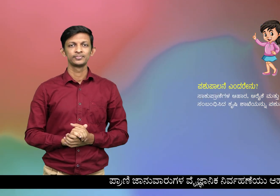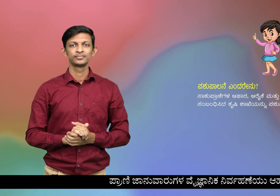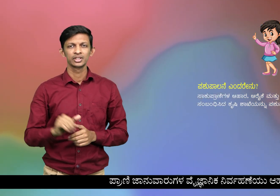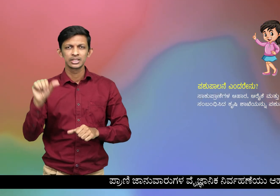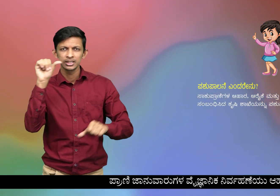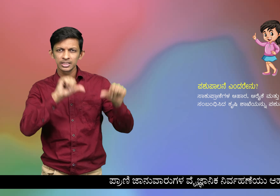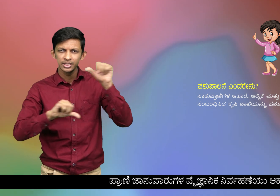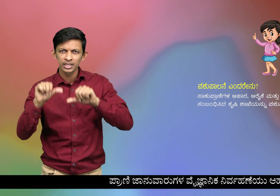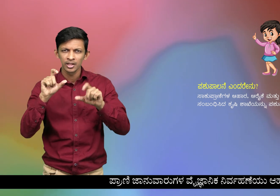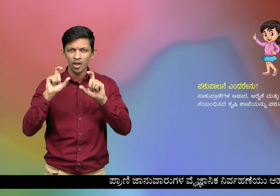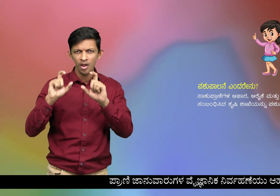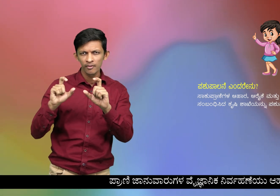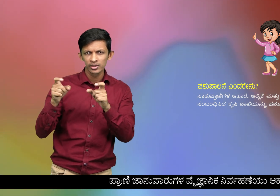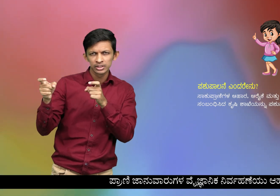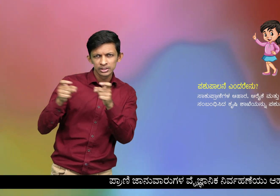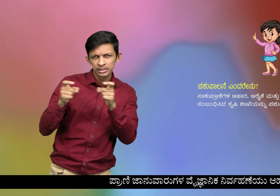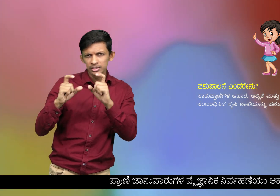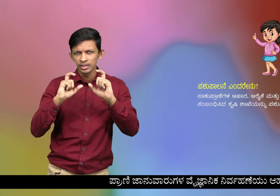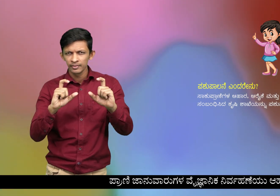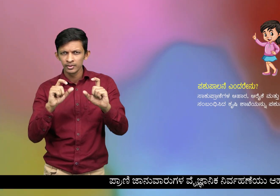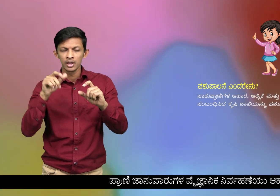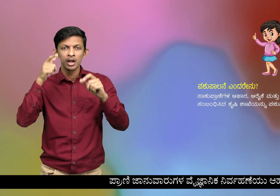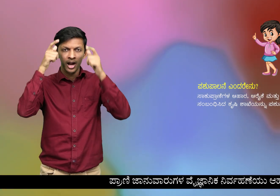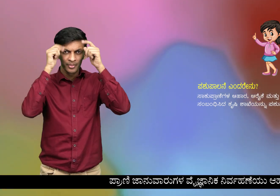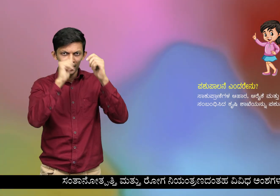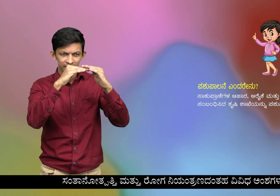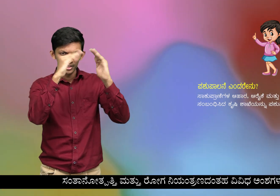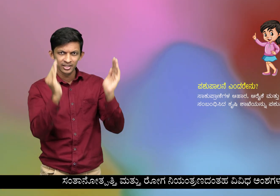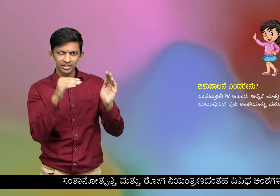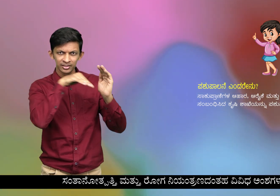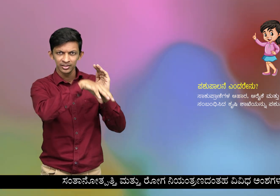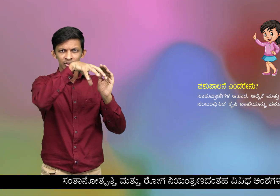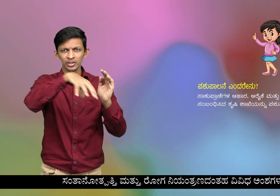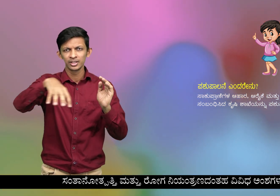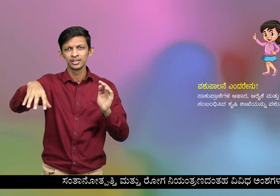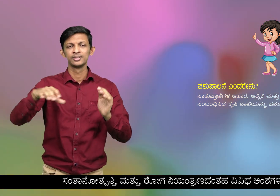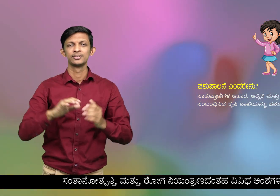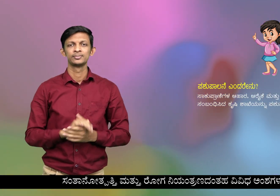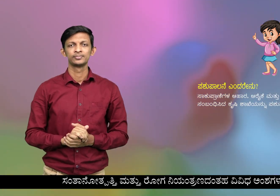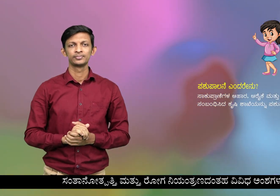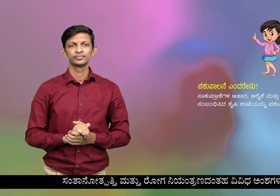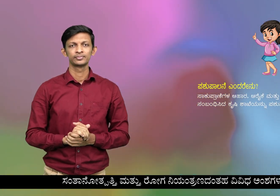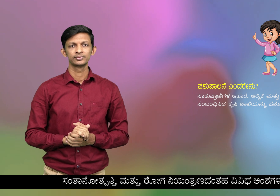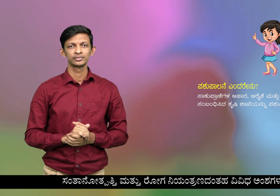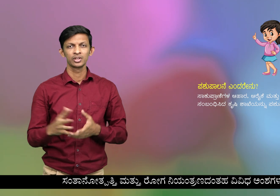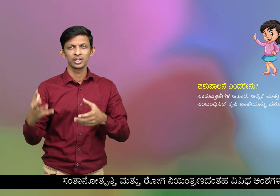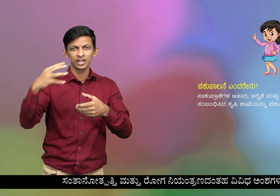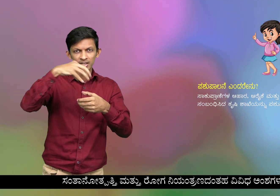ಪ್ರಾಣಿ ಜಾನುವಾರುಗಳ ವೈಜ್ಞಾನಿಕ ನಿರ್ವಹಣೆಯು ಆಹಾರ, ಸಂತಾನೋತ್ಪತ್ತಿ ಮತ್ತು ರೋಗ ನಿಯಂತ್ರಣದಂತಹ ವಿವಿಧ